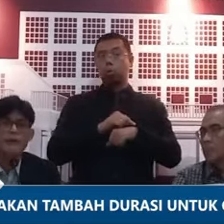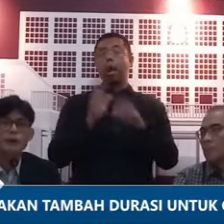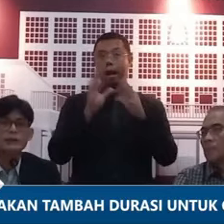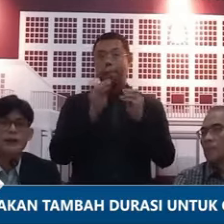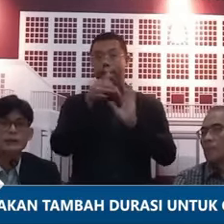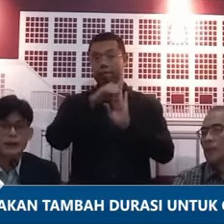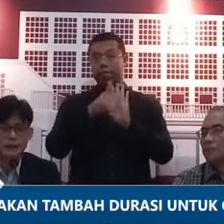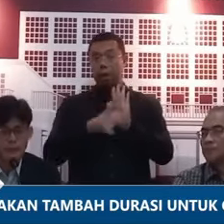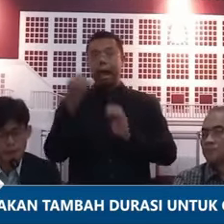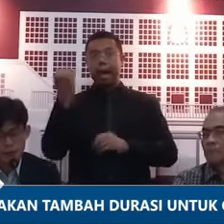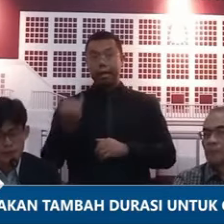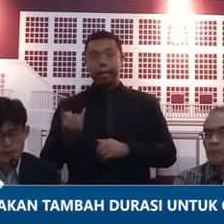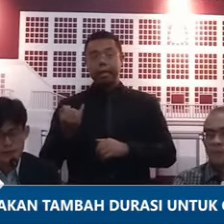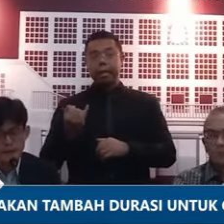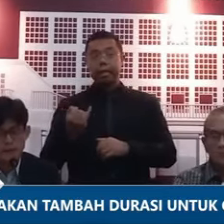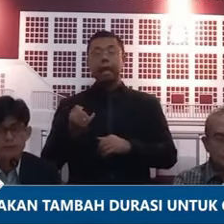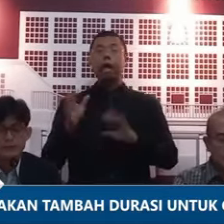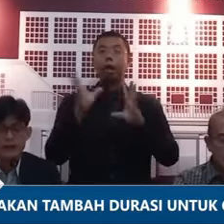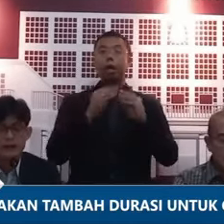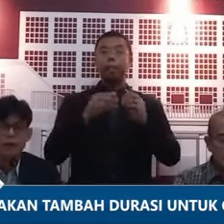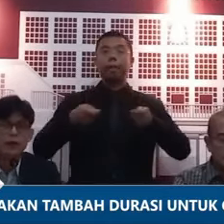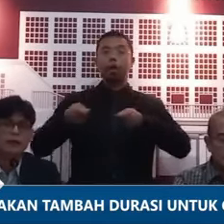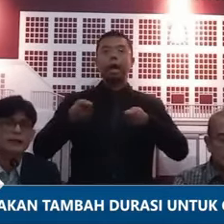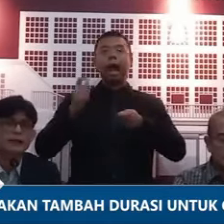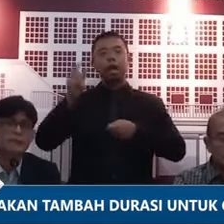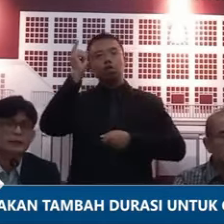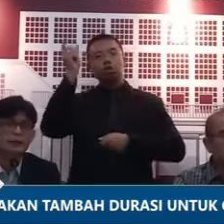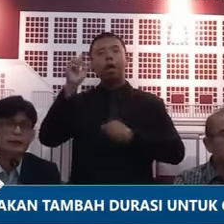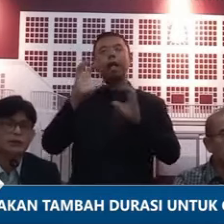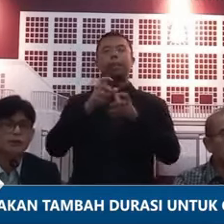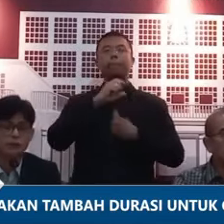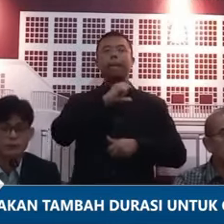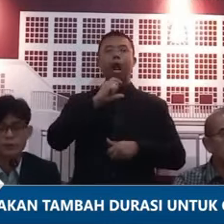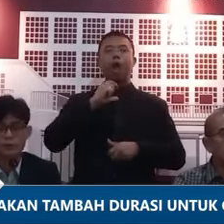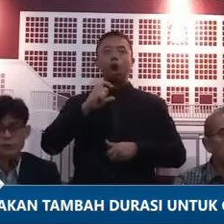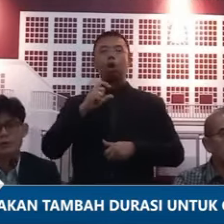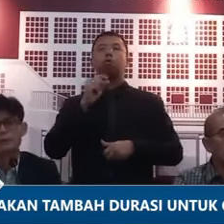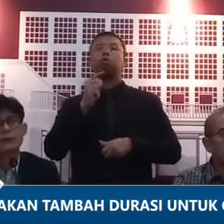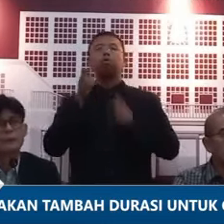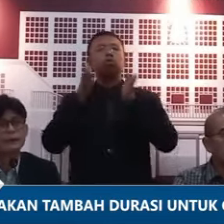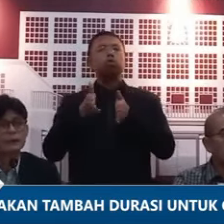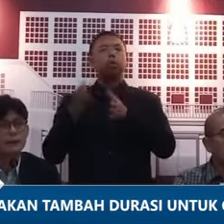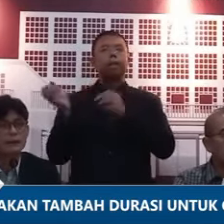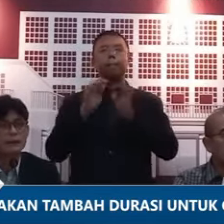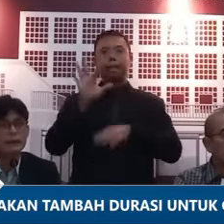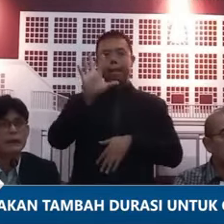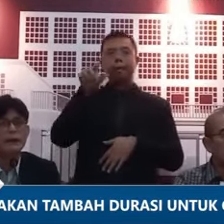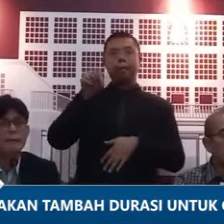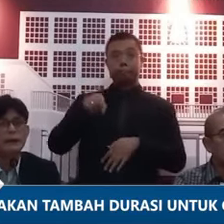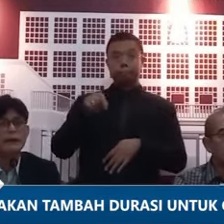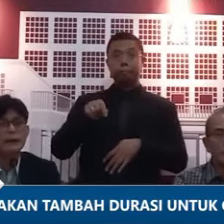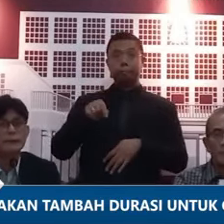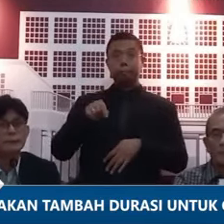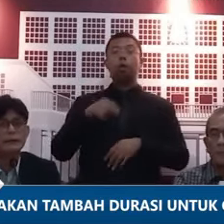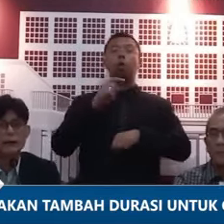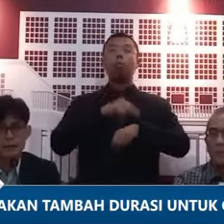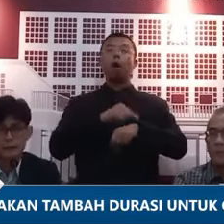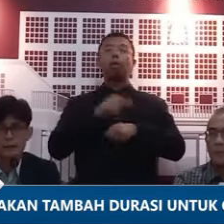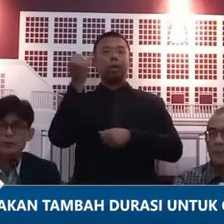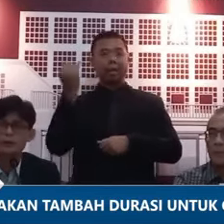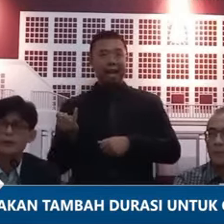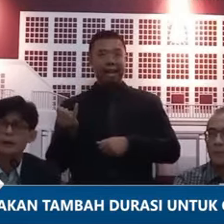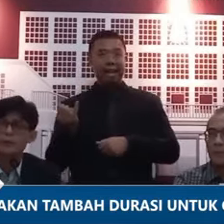selama 2 menit dianggap belum cukup untuk meyakinkan pemilih. Terlebih, ini merupakan debat terakhir yang menentukan sikap para pemilih. Penambahan